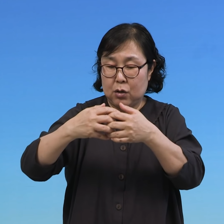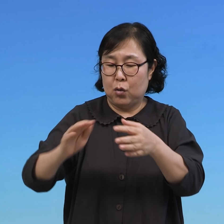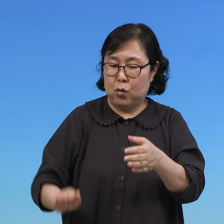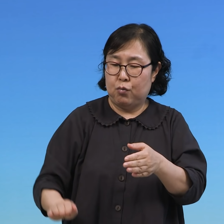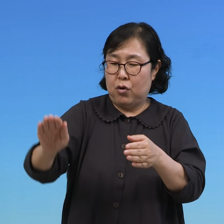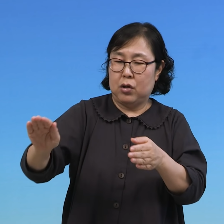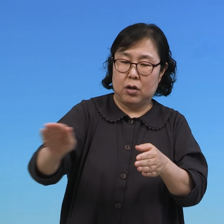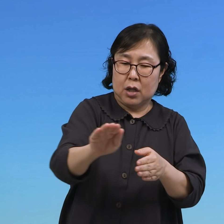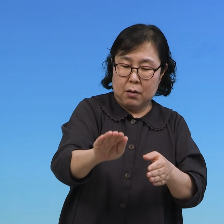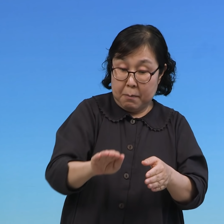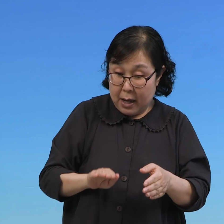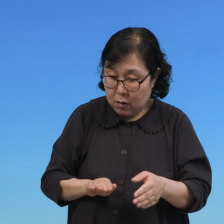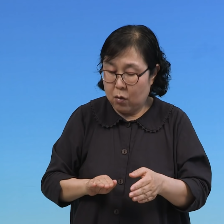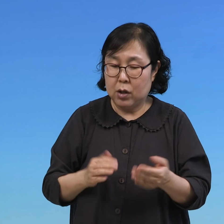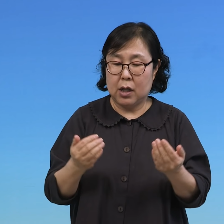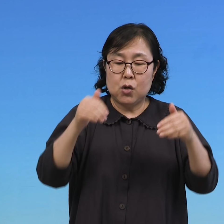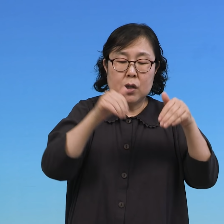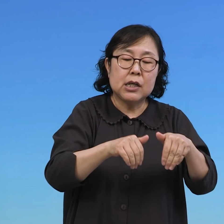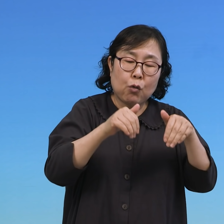빼주는 그런 형식이에요.